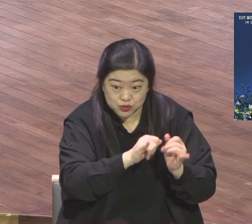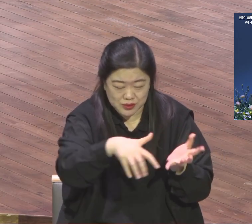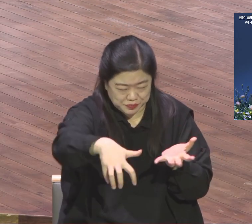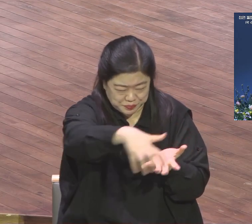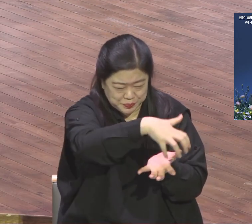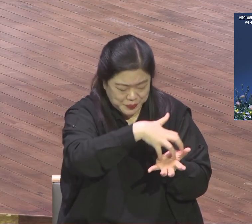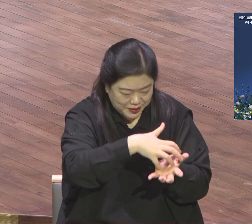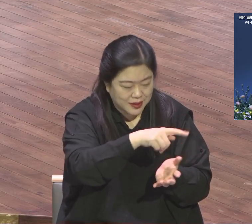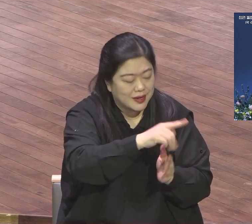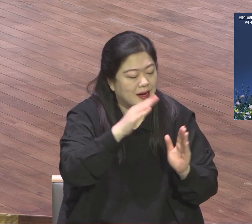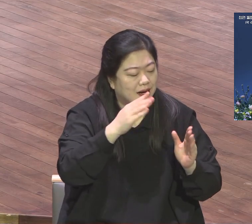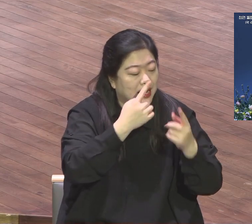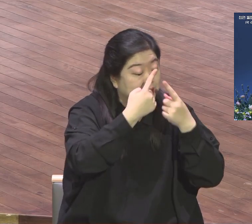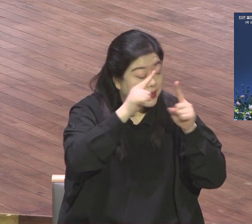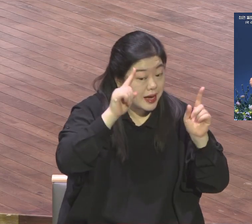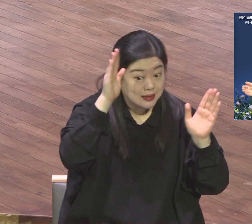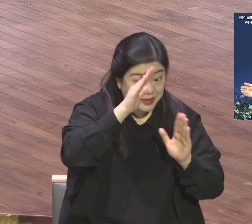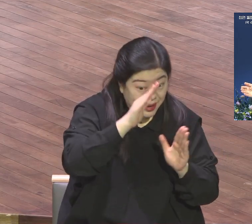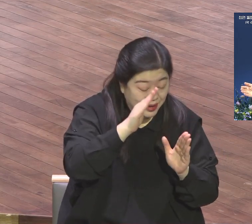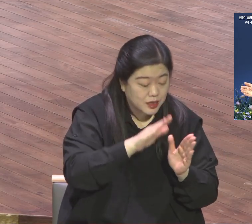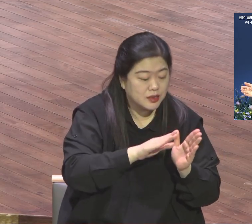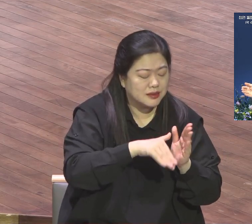대학생 시절 하버드 시절부터